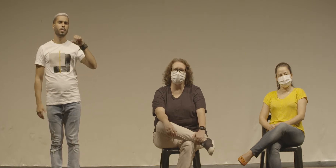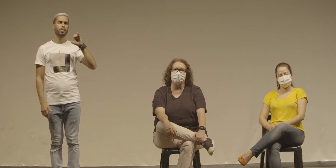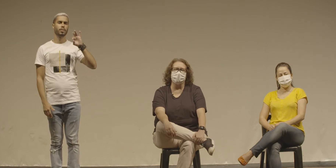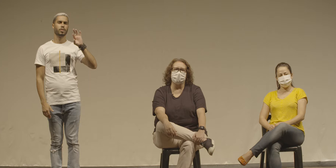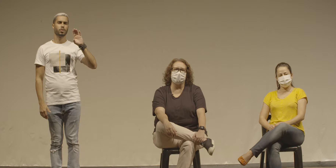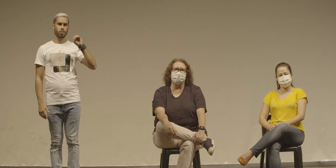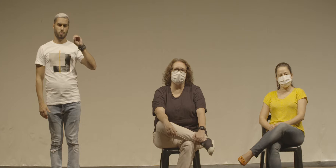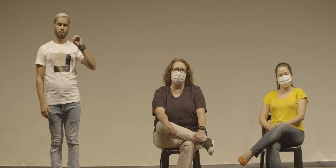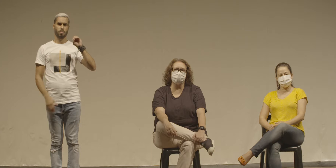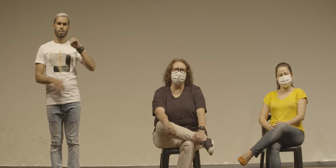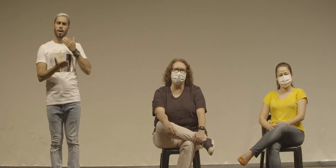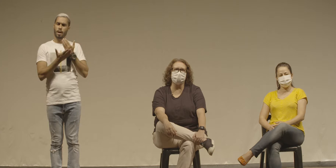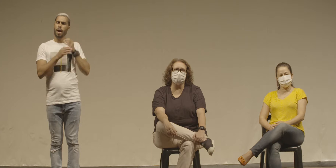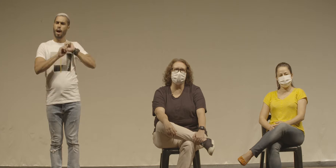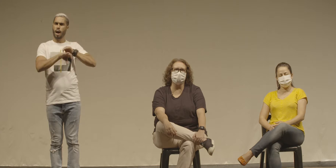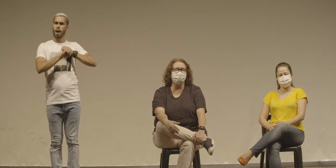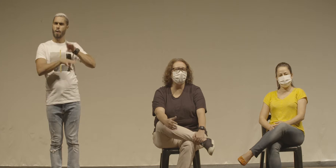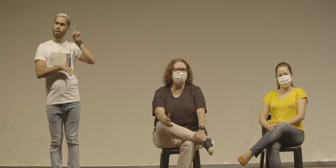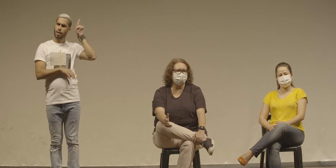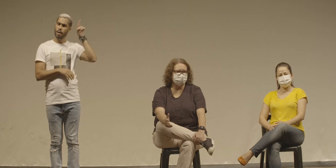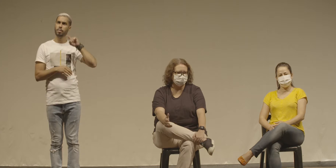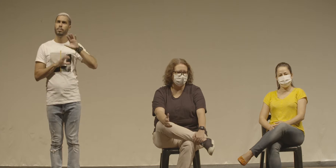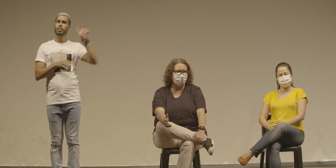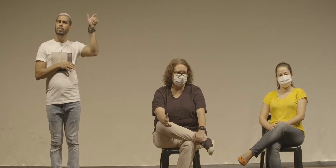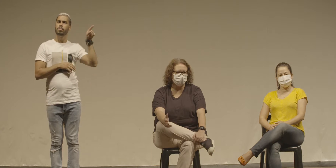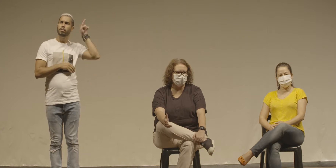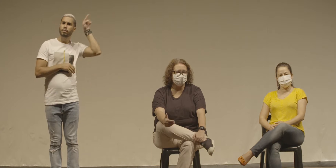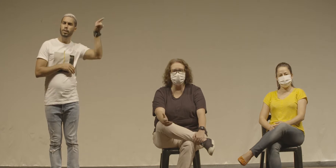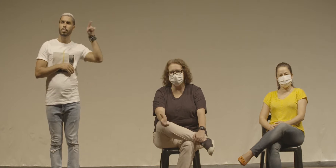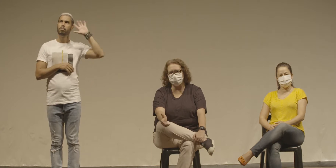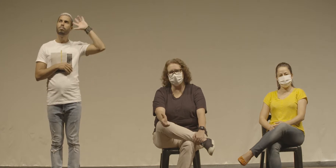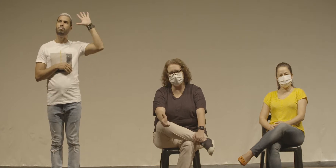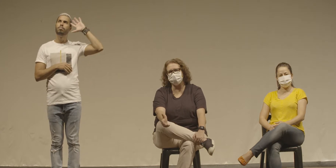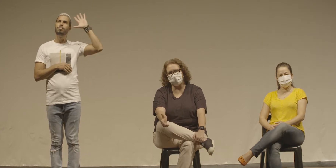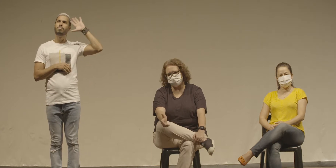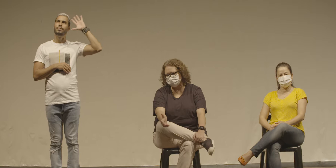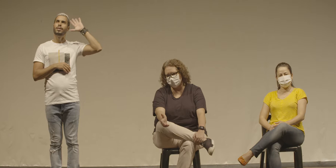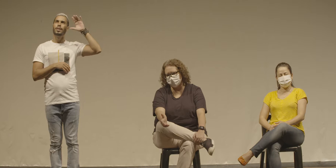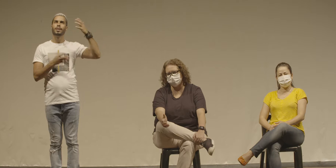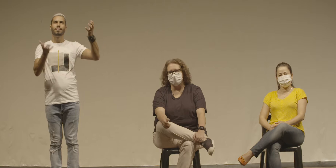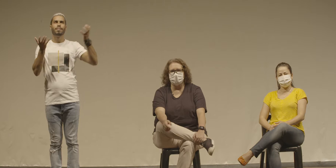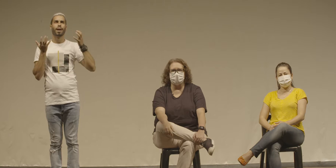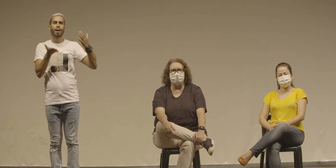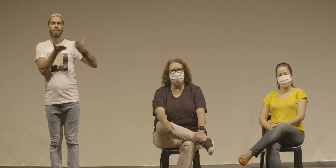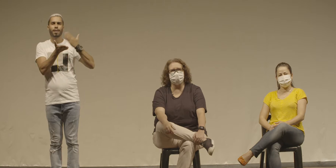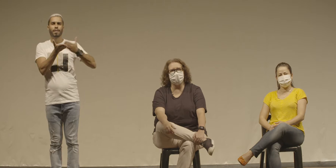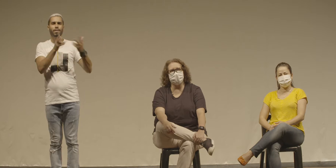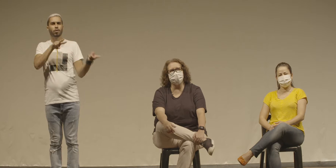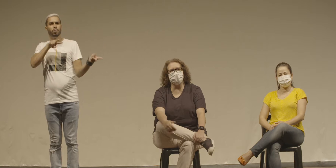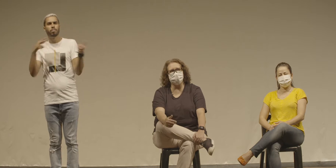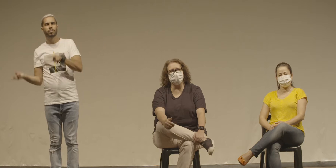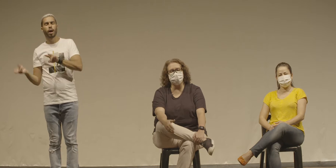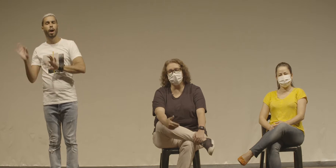Francisco. E ela tinha um sonho de transformar o livro dela num projeto audiovisual. Ela